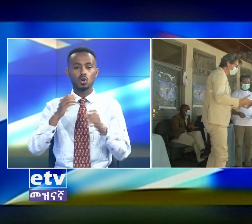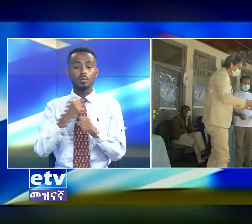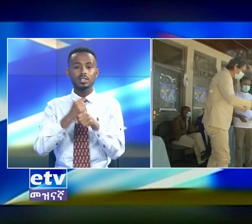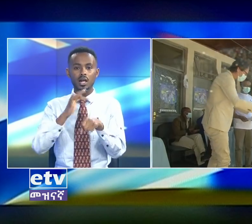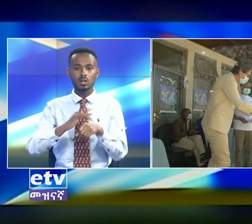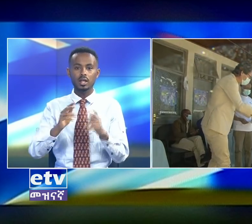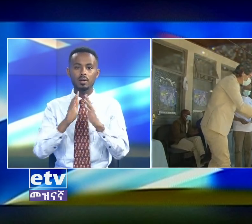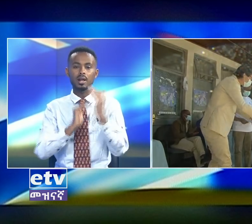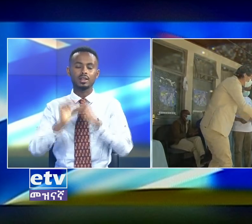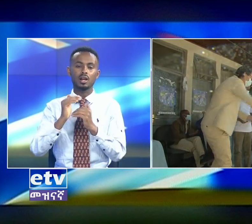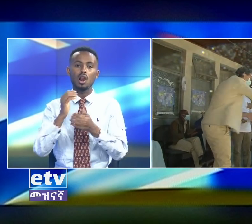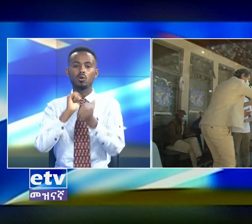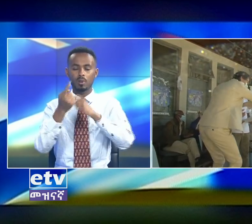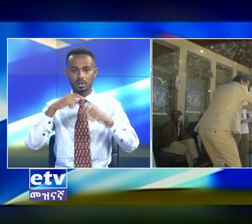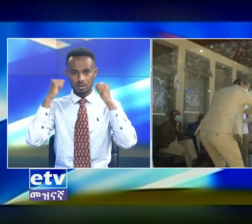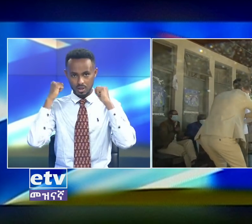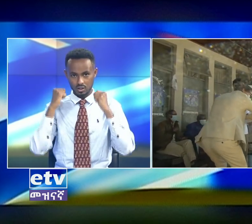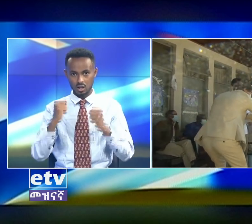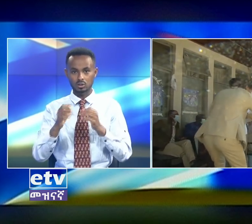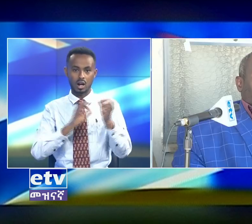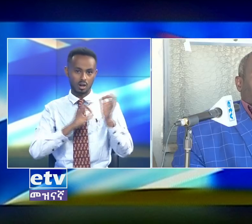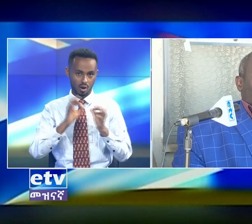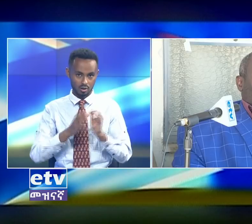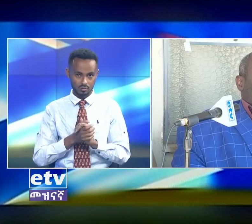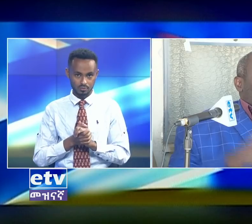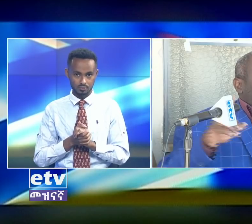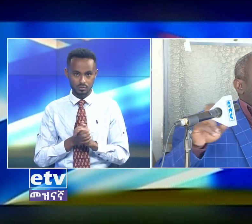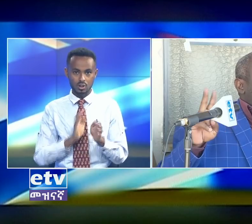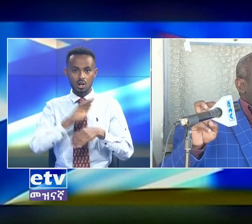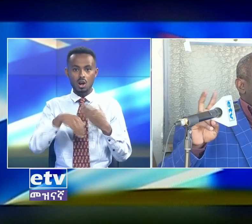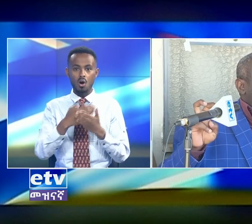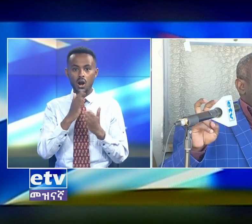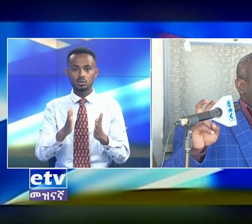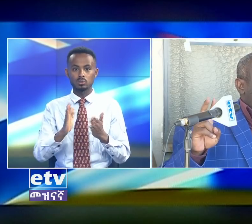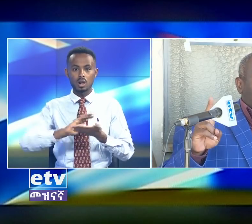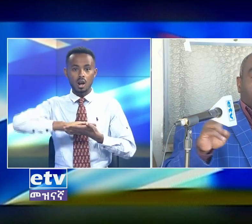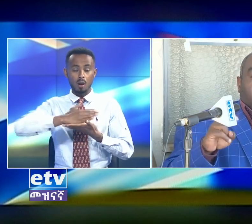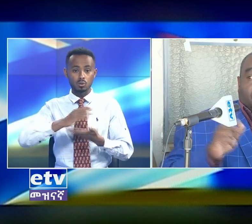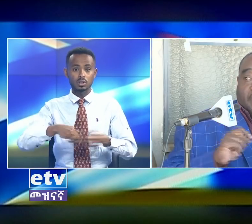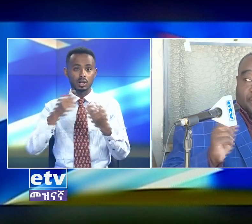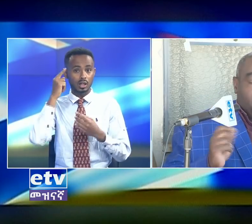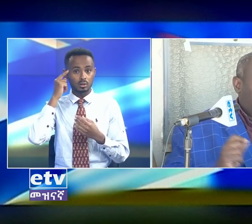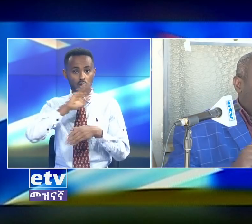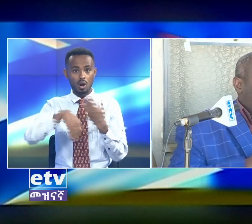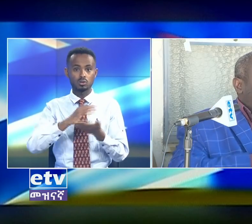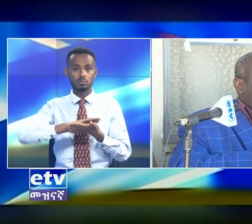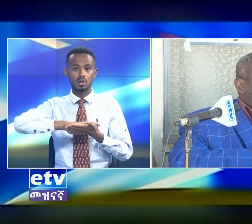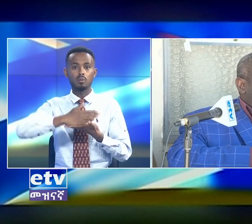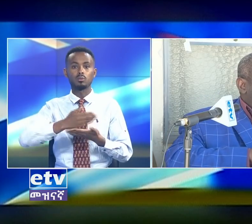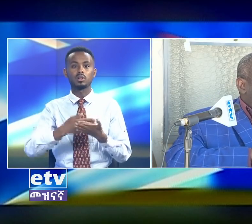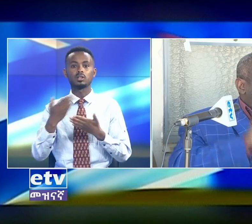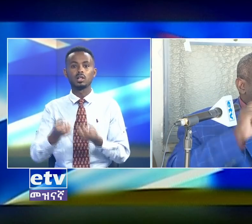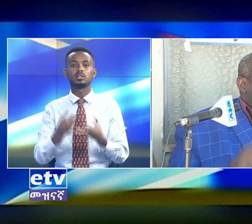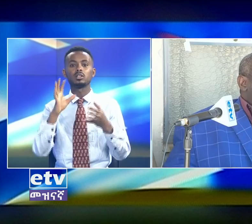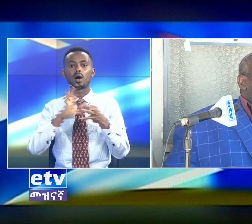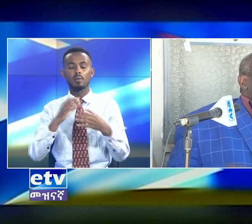ላይ ይበልጥ ለውጥ ማምጣት እንደሚያስችላቸው ተናግረዋል። ለሁላችሁም ላፕቶፕ መስጠት ከታሰበ ለሁላችሁም ላፕቶፕ ይገዛል። ስንት ማህበር